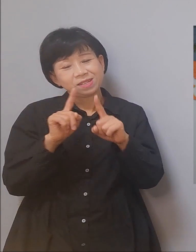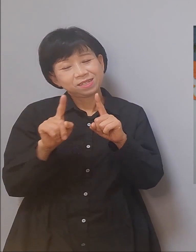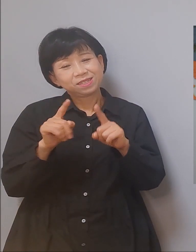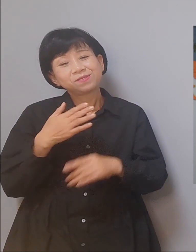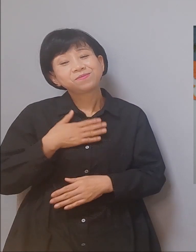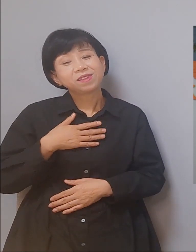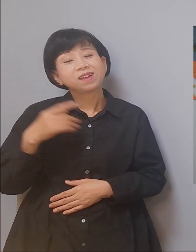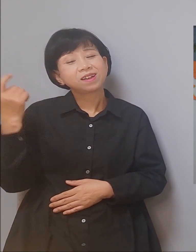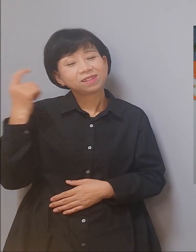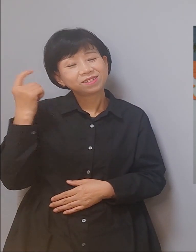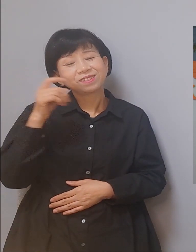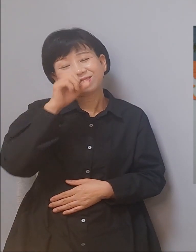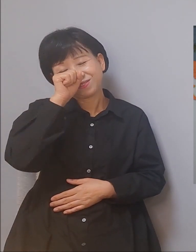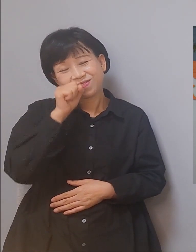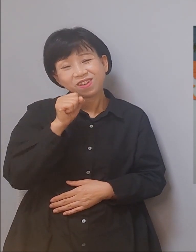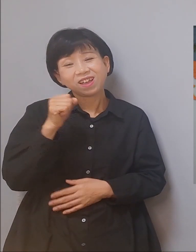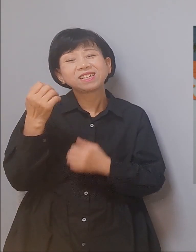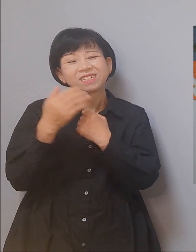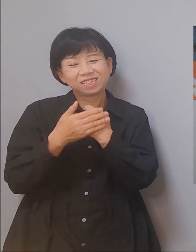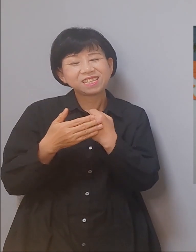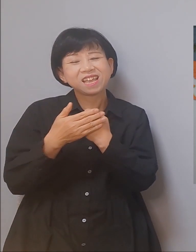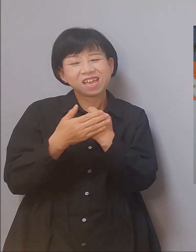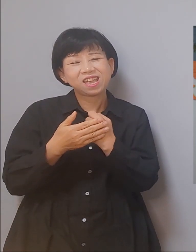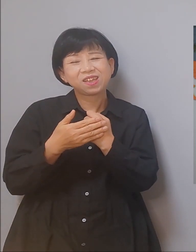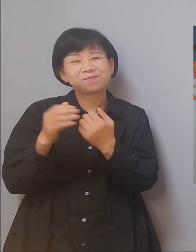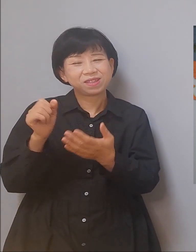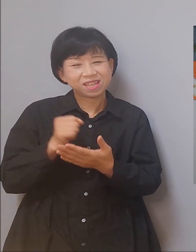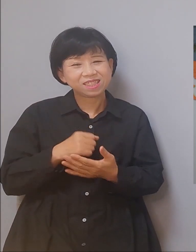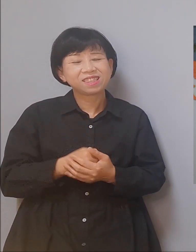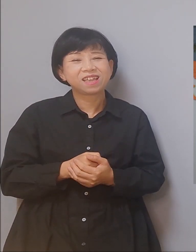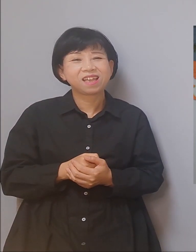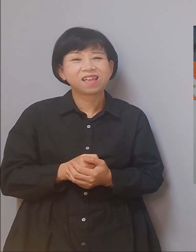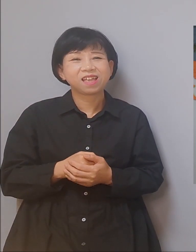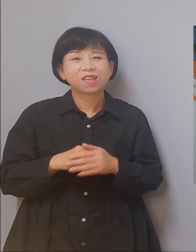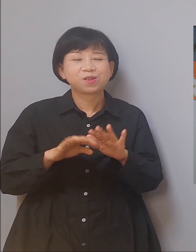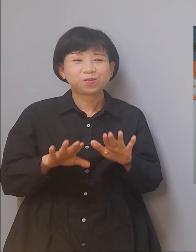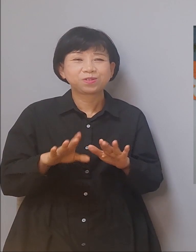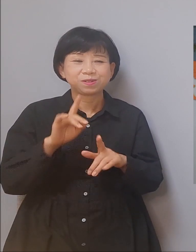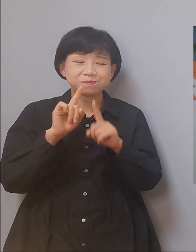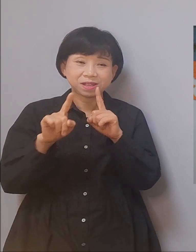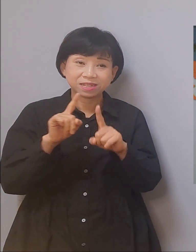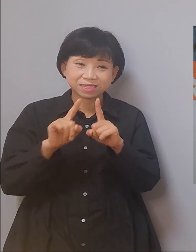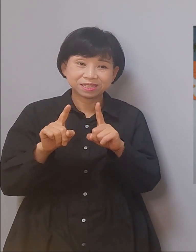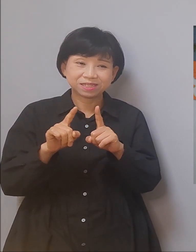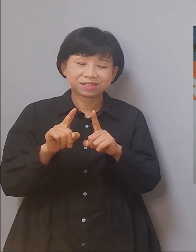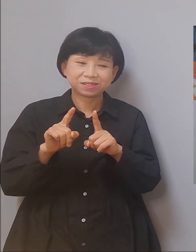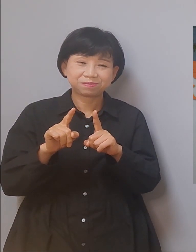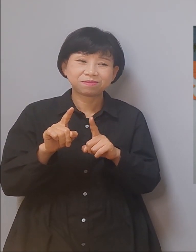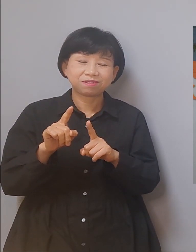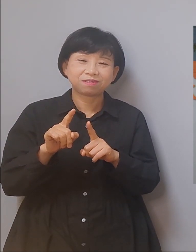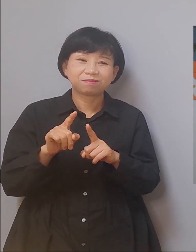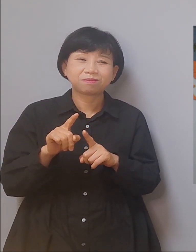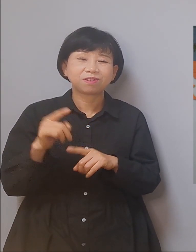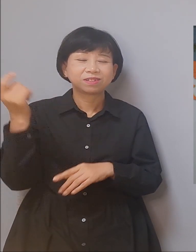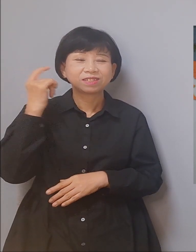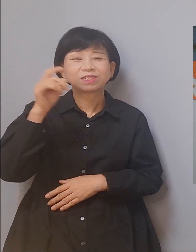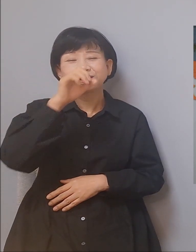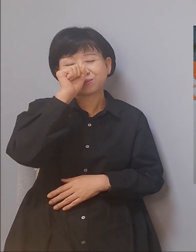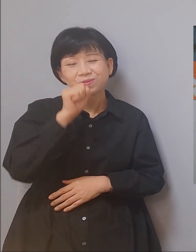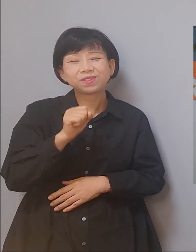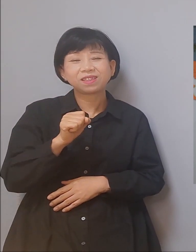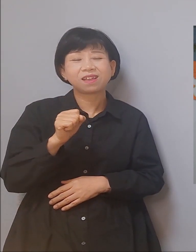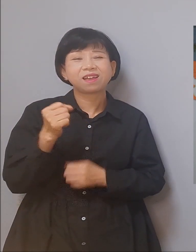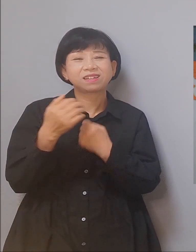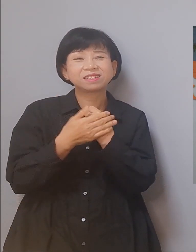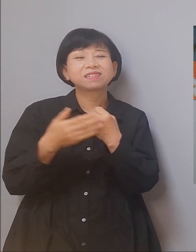내가 듣기 좀 편했어. 오늘 말씀 듣기 좋더라고. 은혜를 내 기준에 둡니다. 말씀을